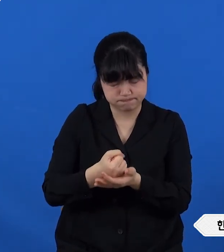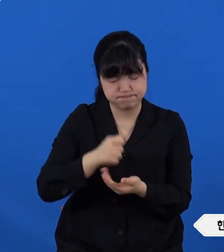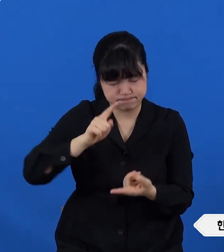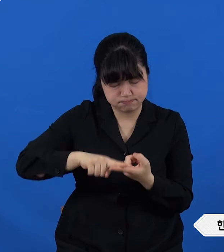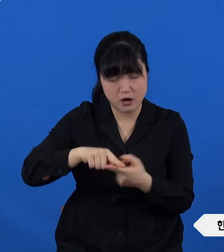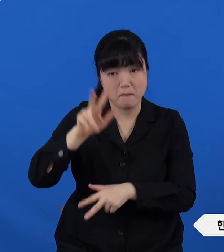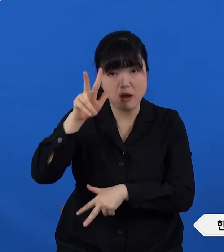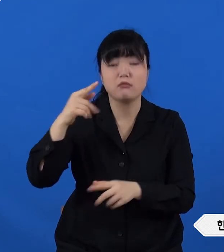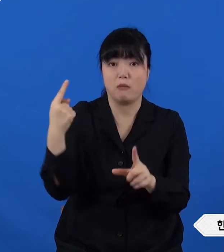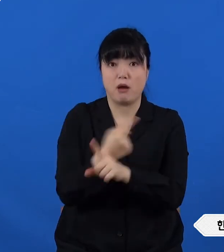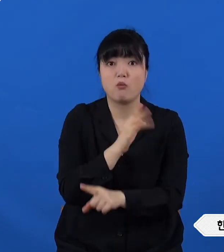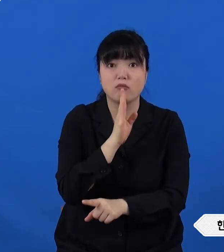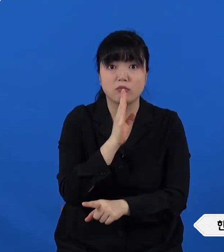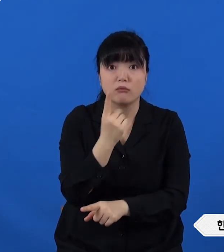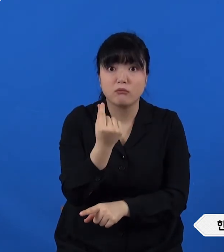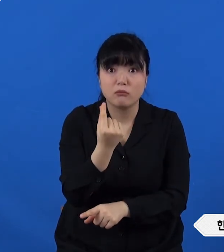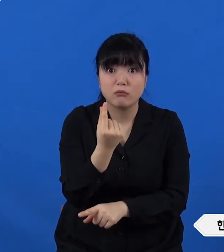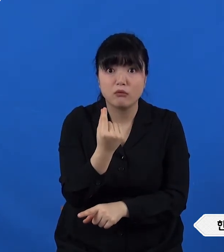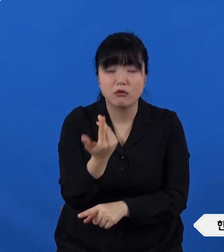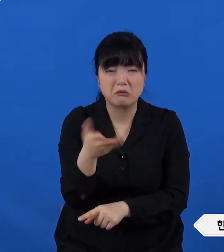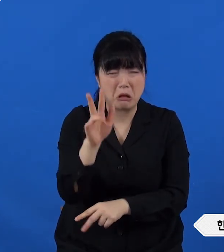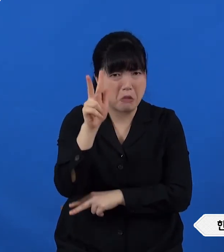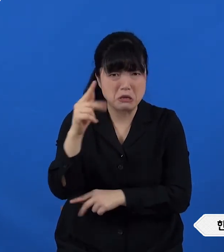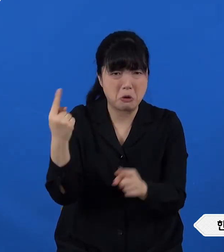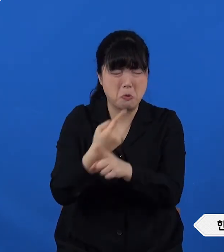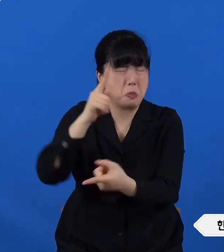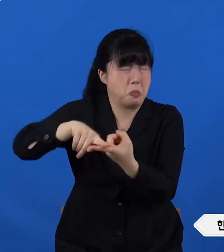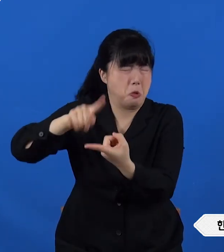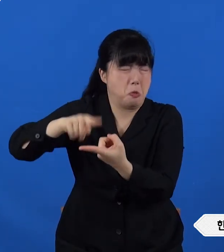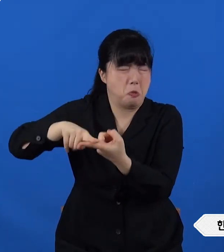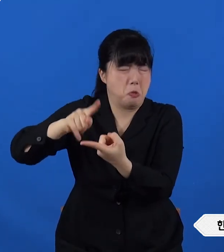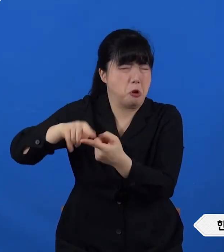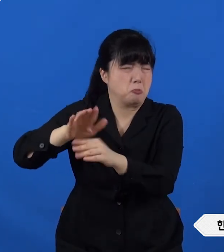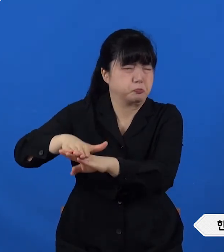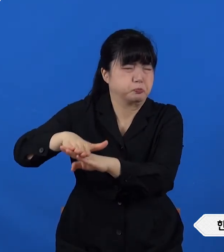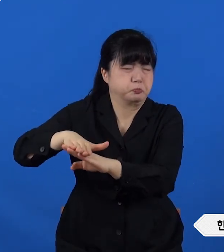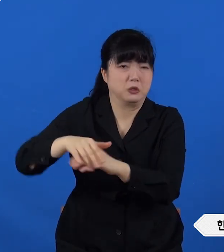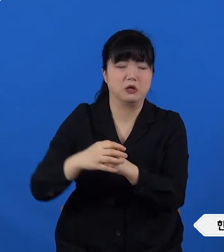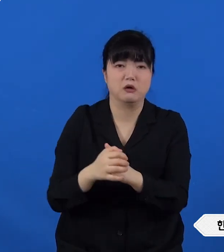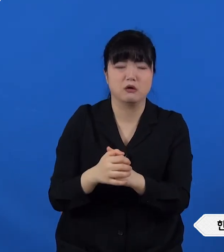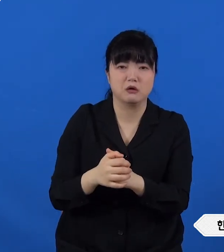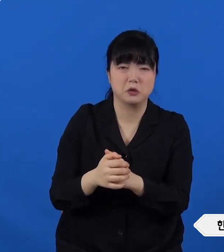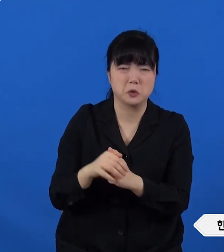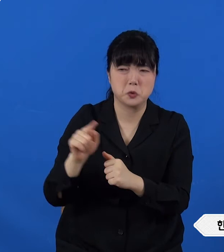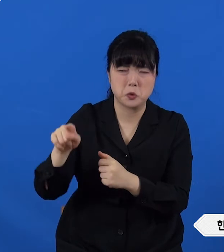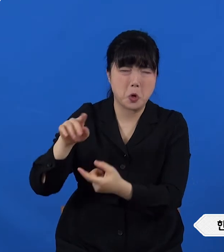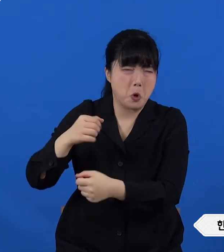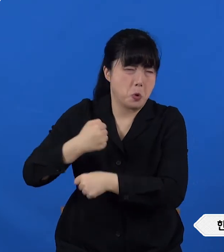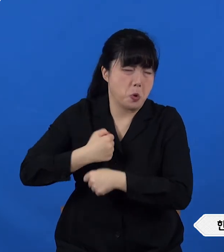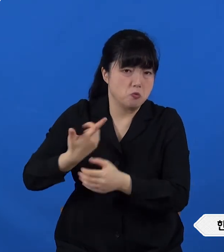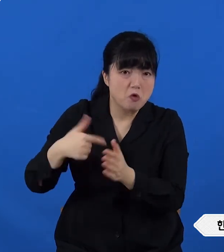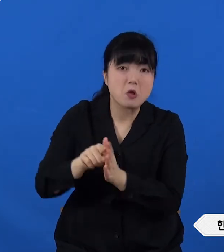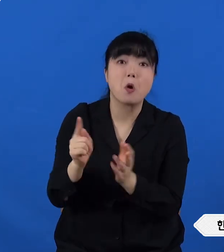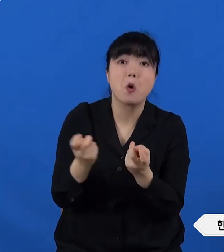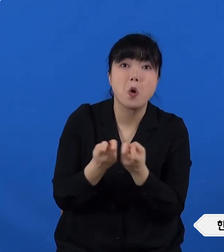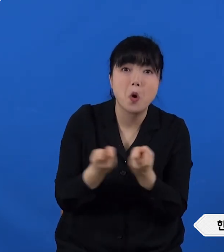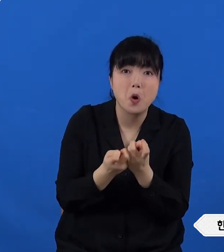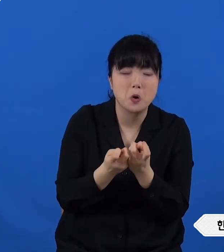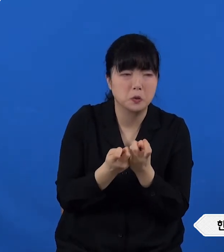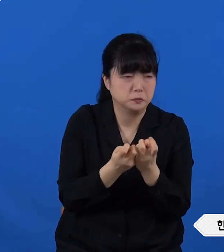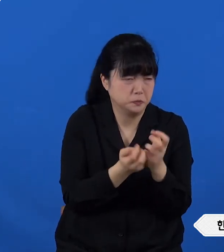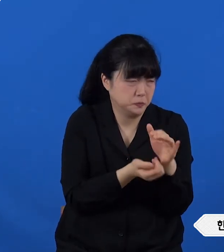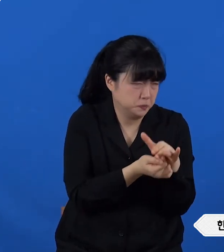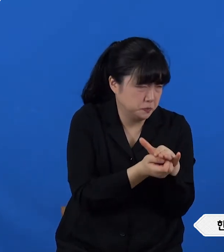맹세를 고쳐야 됩니다. 그런데 그렇게 하지 않고 맹세는 그대로 두고 그걸 어떻게 지키기 위해서